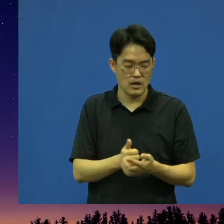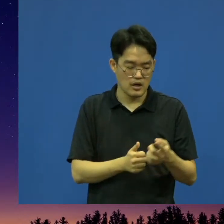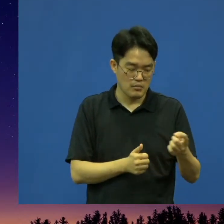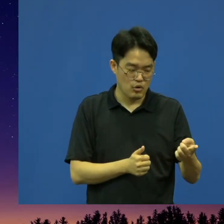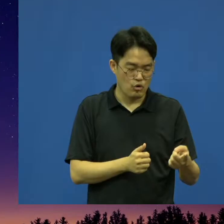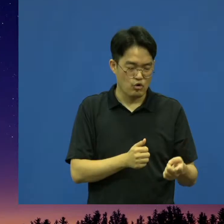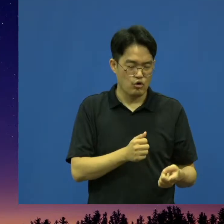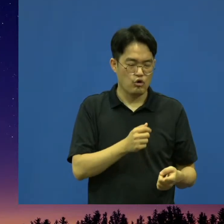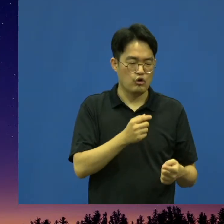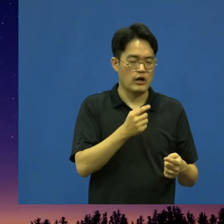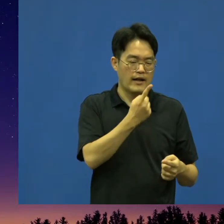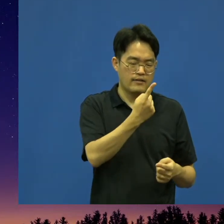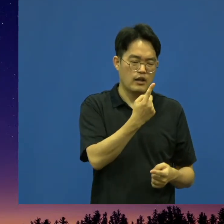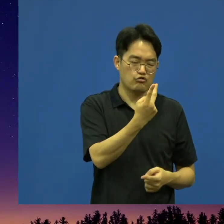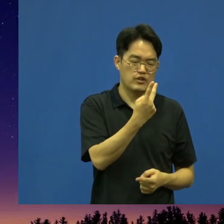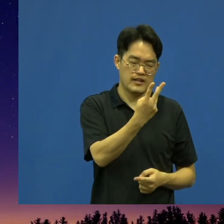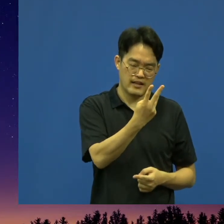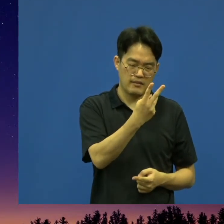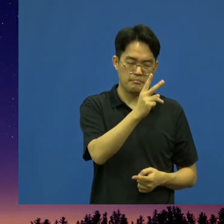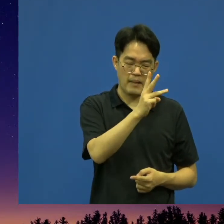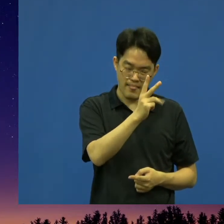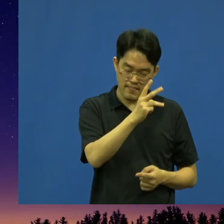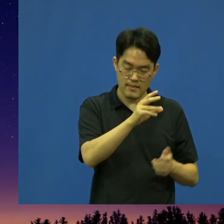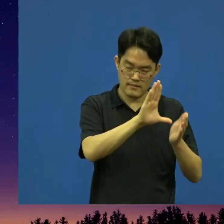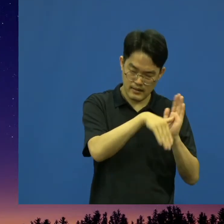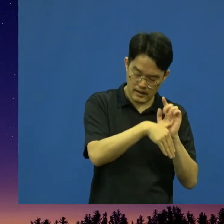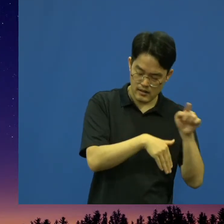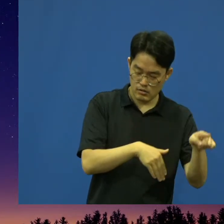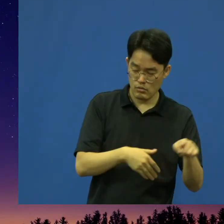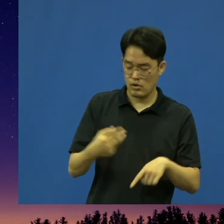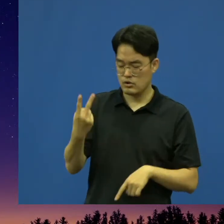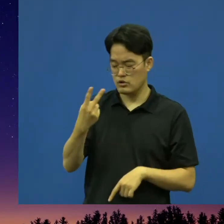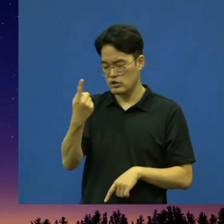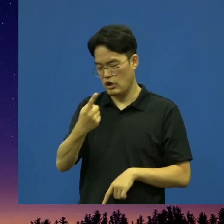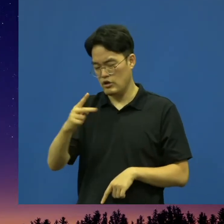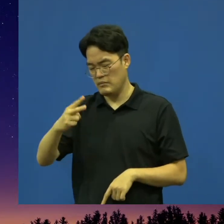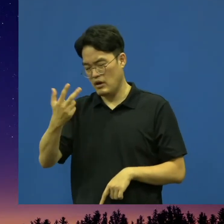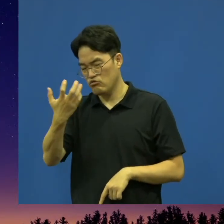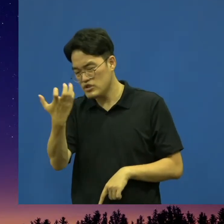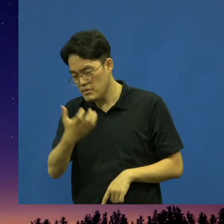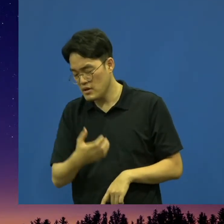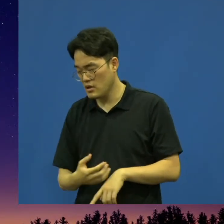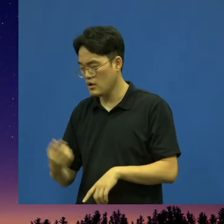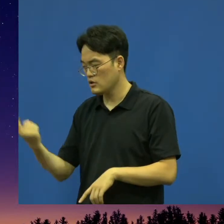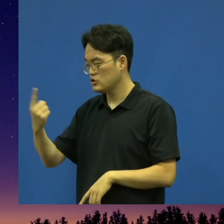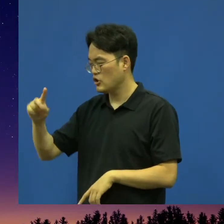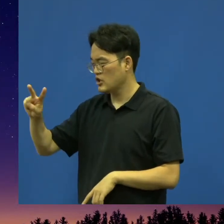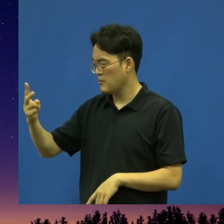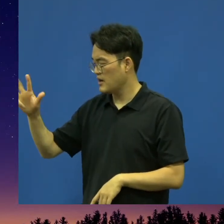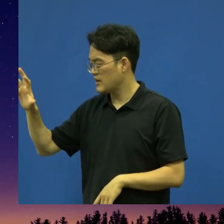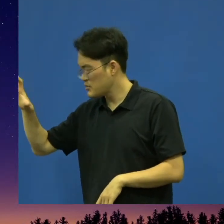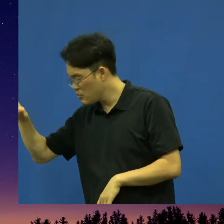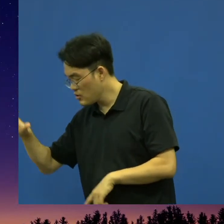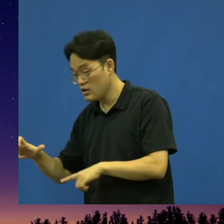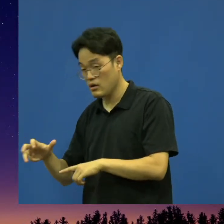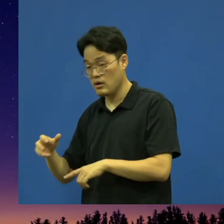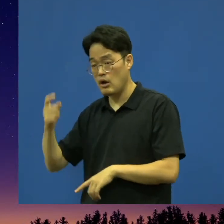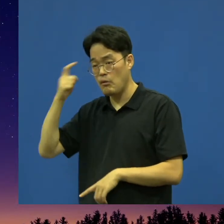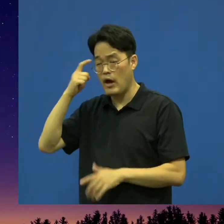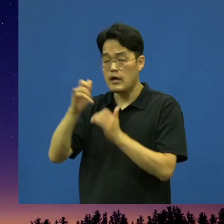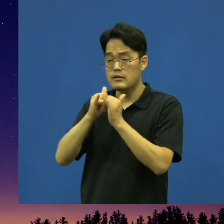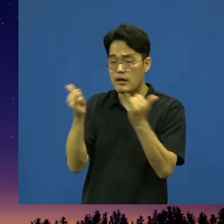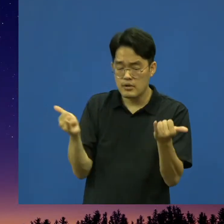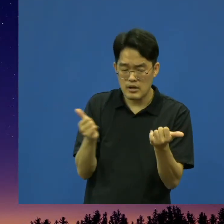것이다 그렇게 생각해요. 왜냐하면 비슷한 숫자를 쓰시면 사람들이 틀림없이 3년